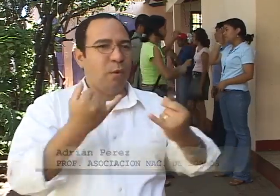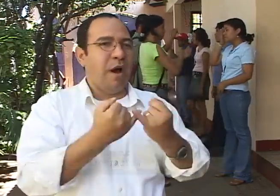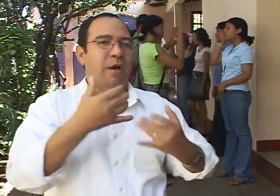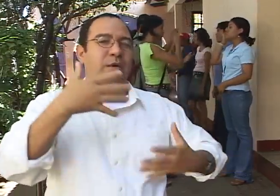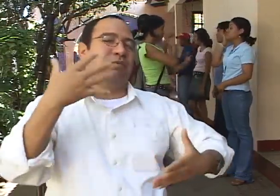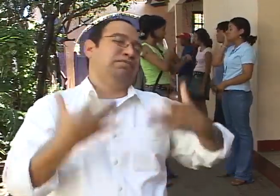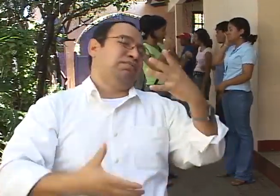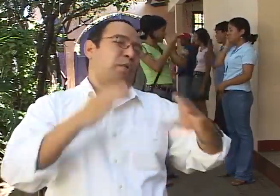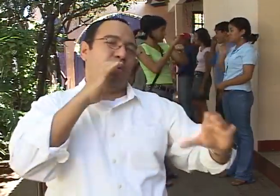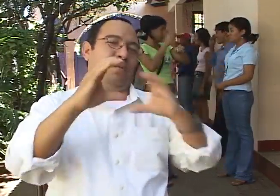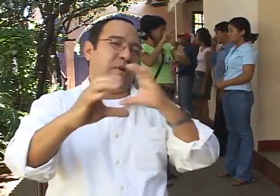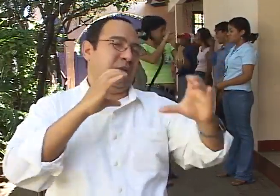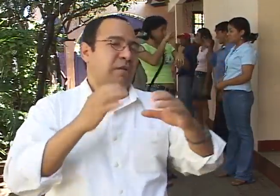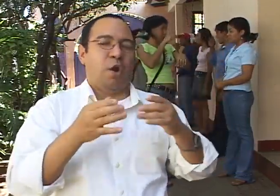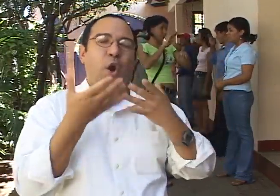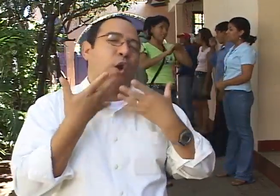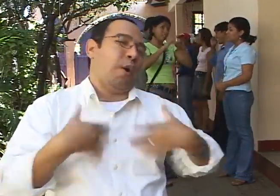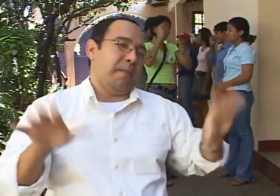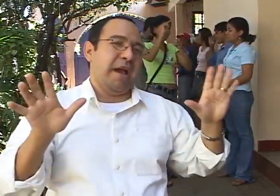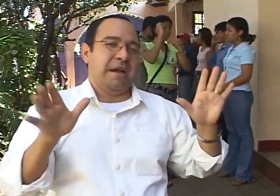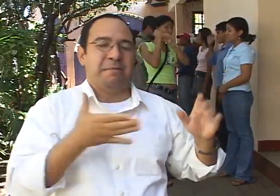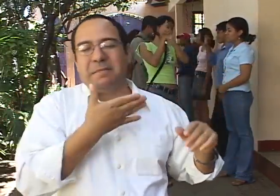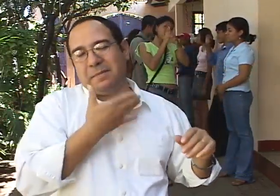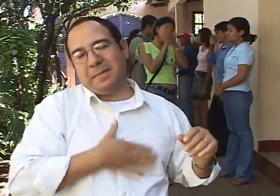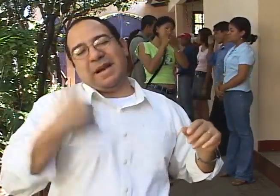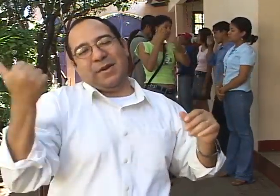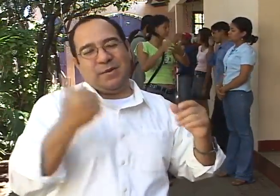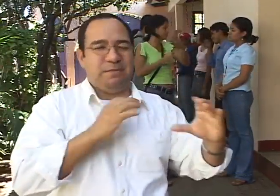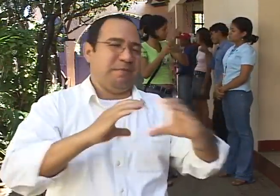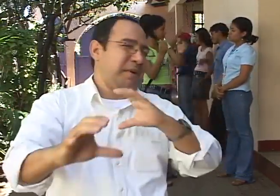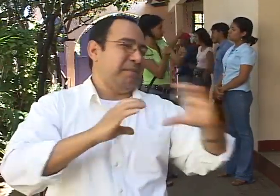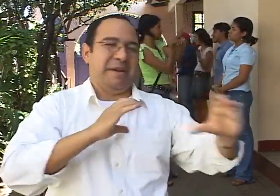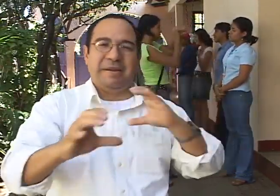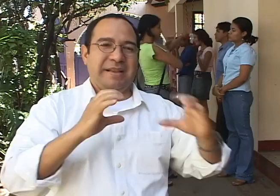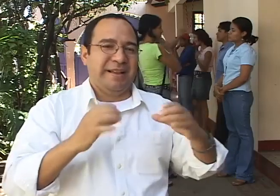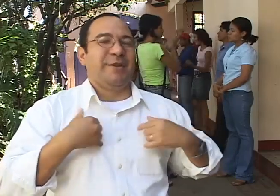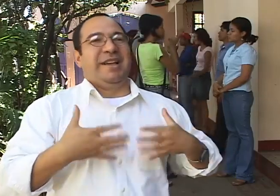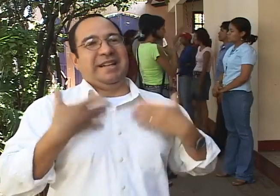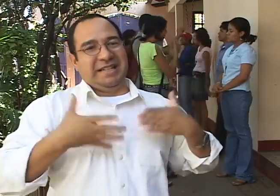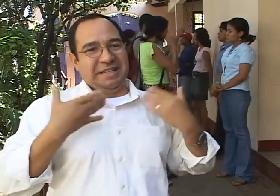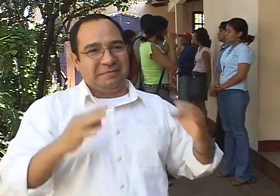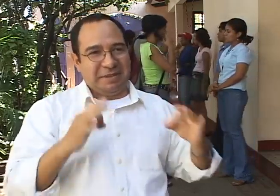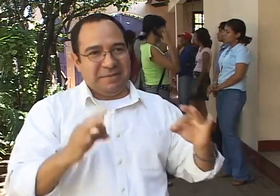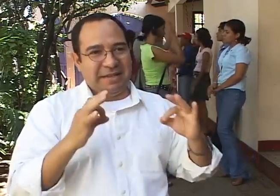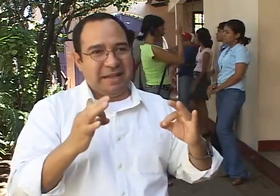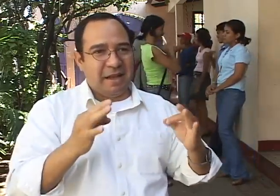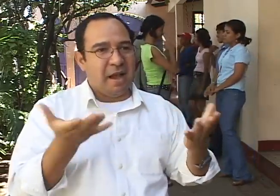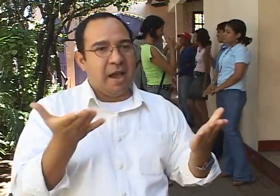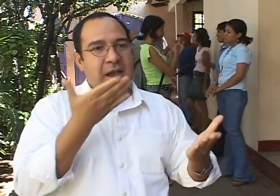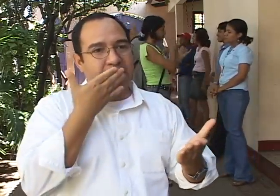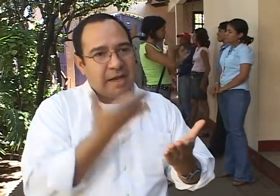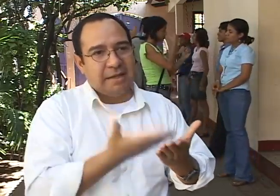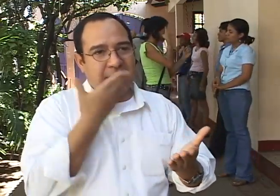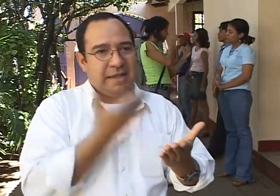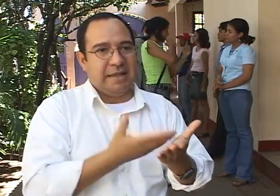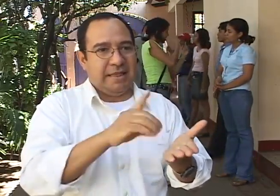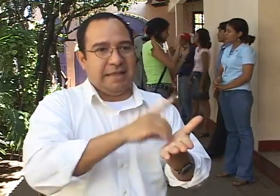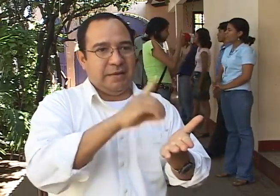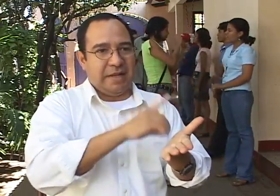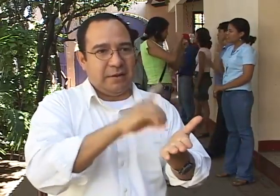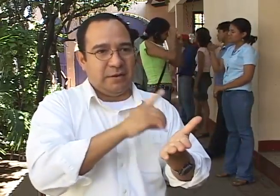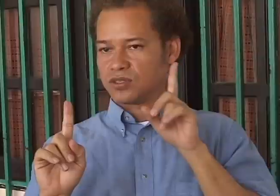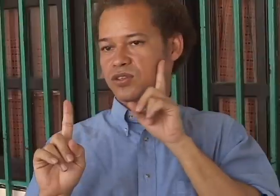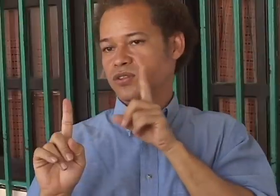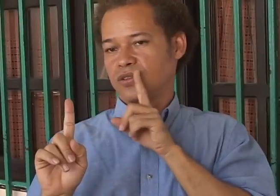Ahora las señas vos las vas a ver muy fluidas, hay una comunicación bárbara, comunicación en todos los sentidos, entonces es algo alegre